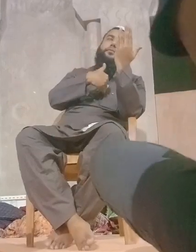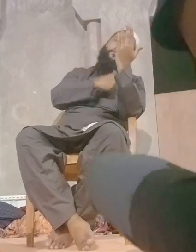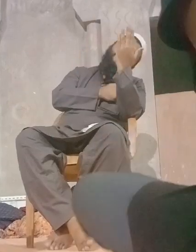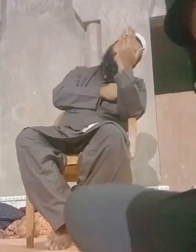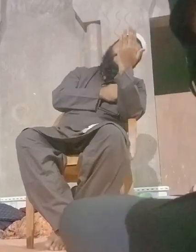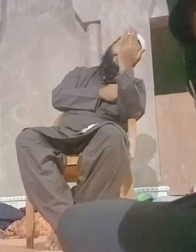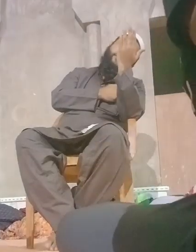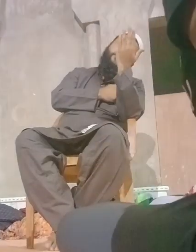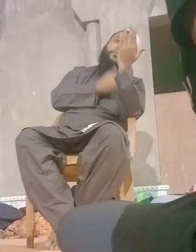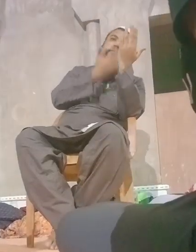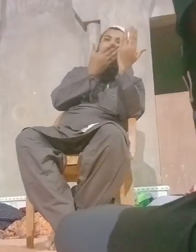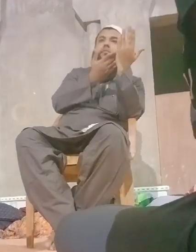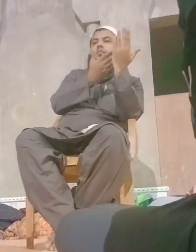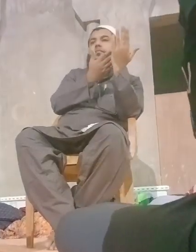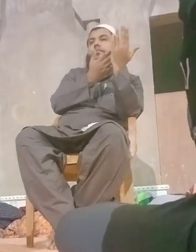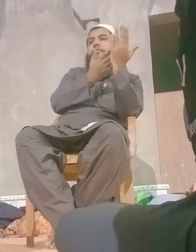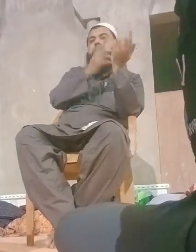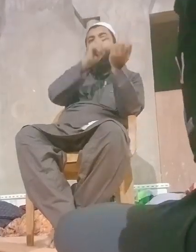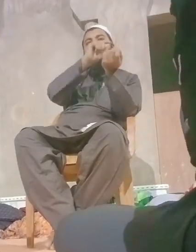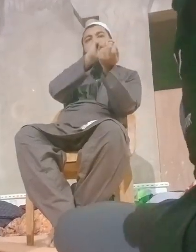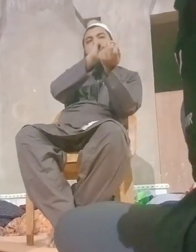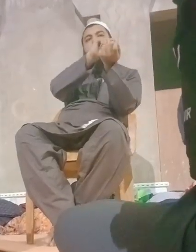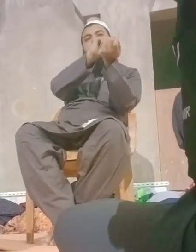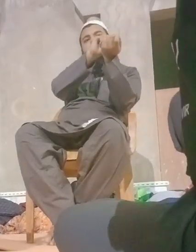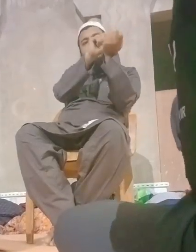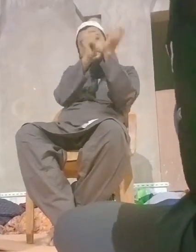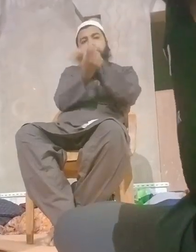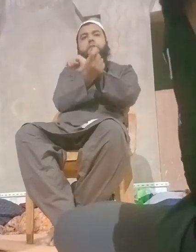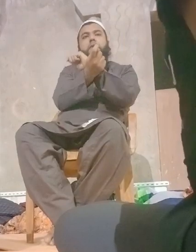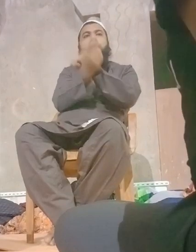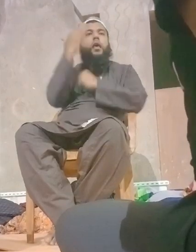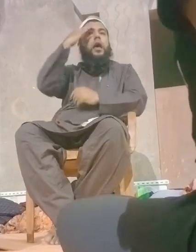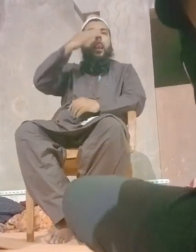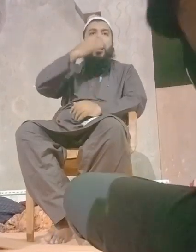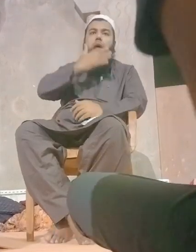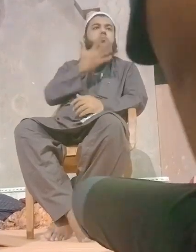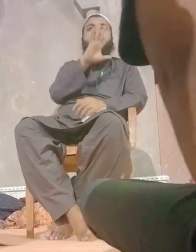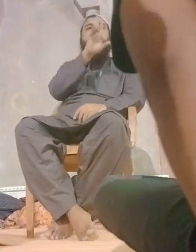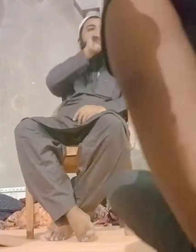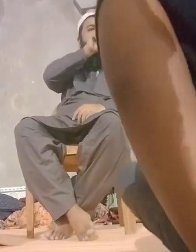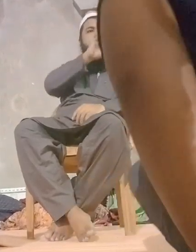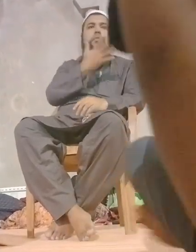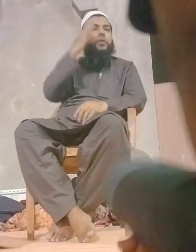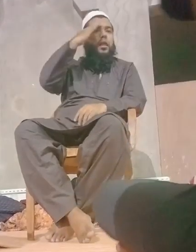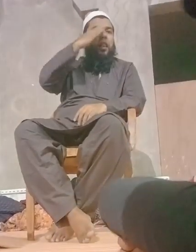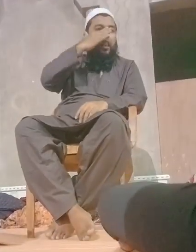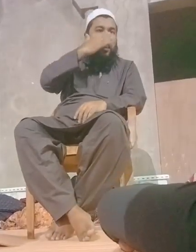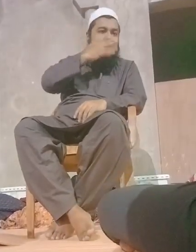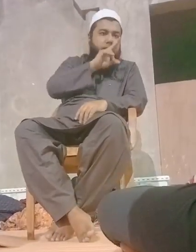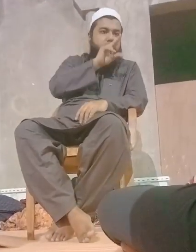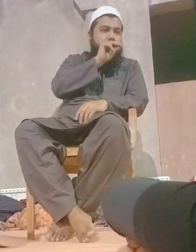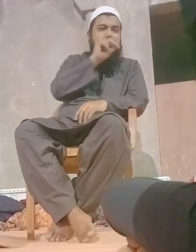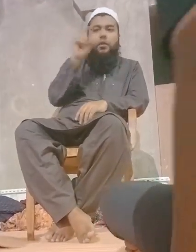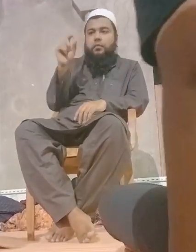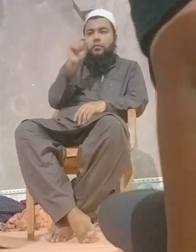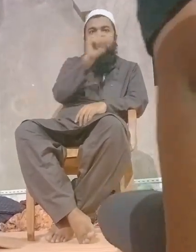করবে, সে কলমাও দেবে না। কষ্টের কারণে সে তখন সমস্ত খুশির